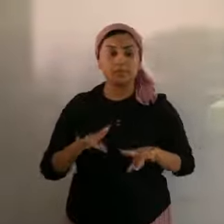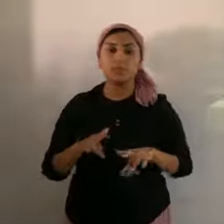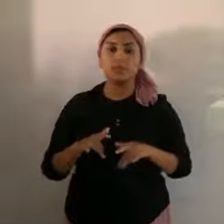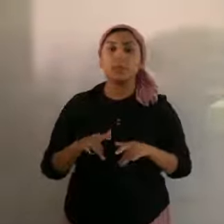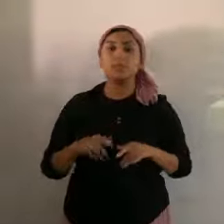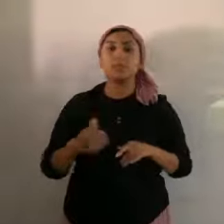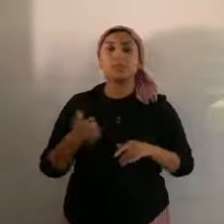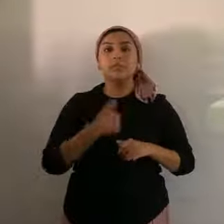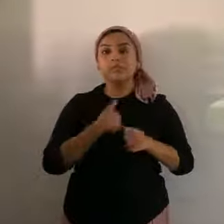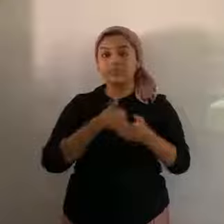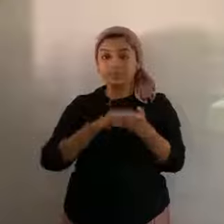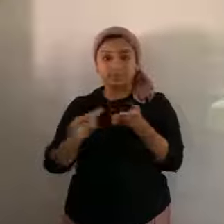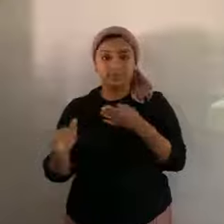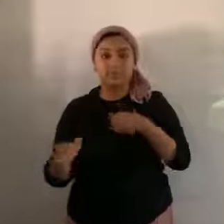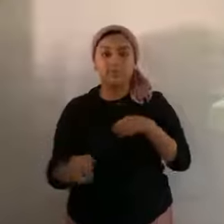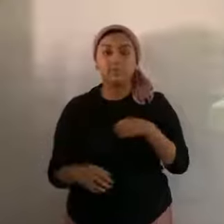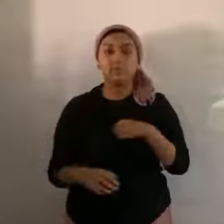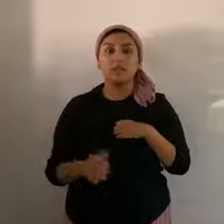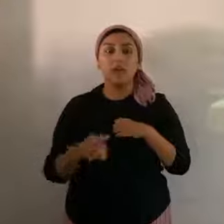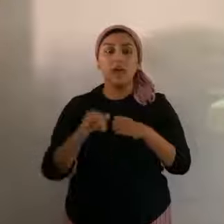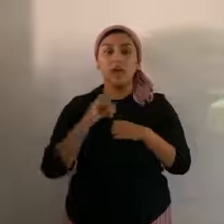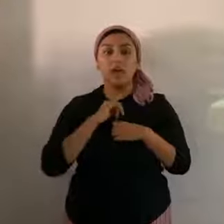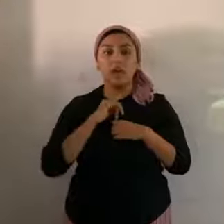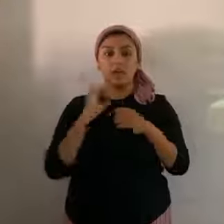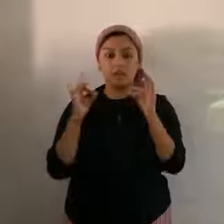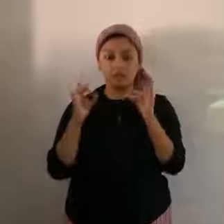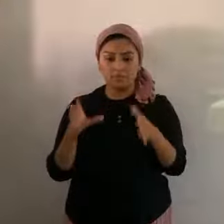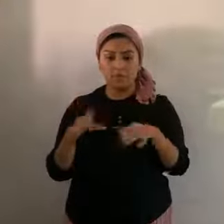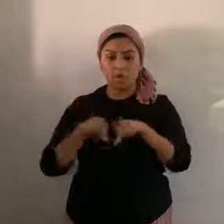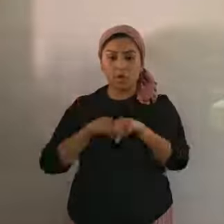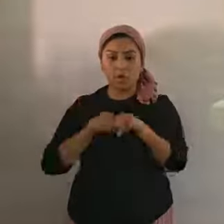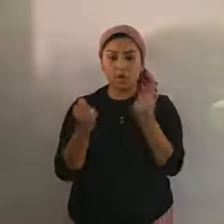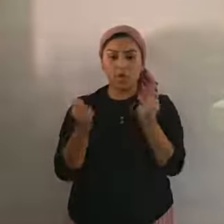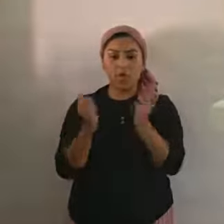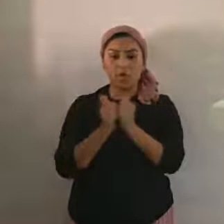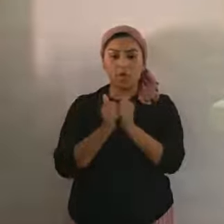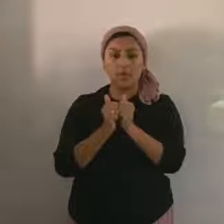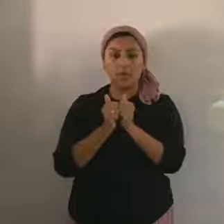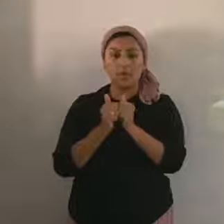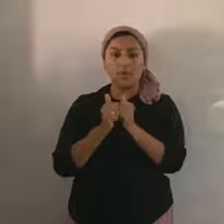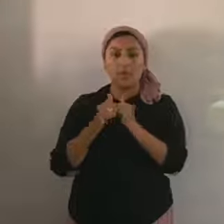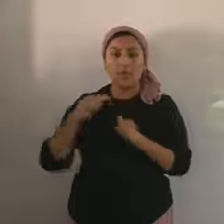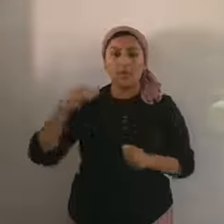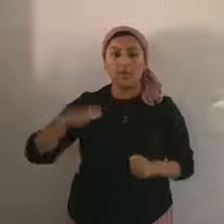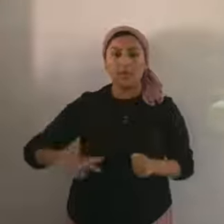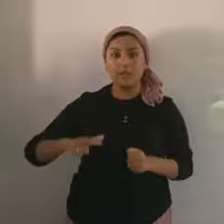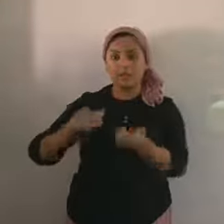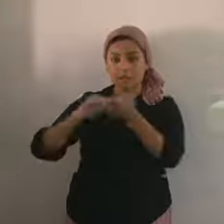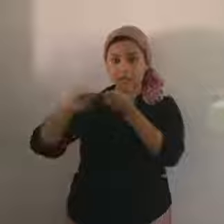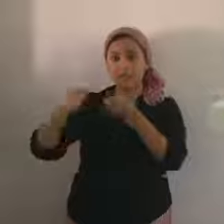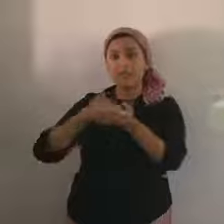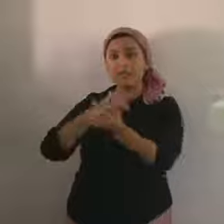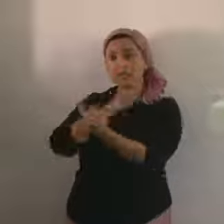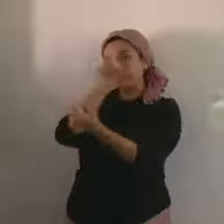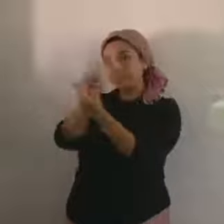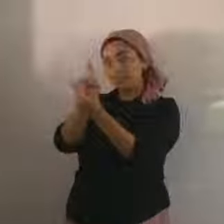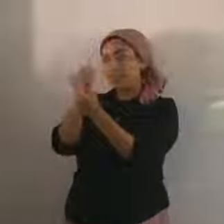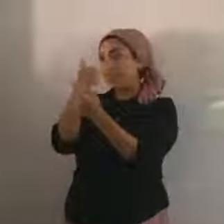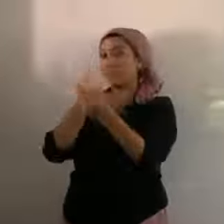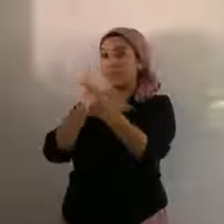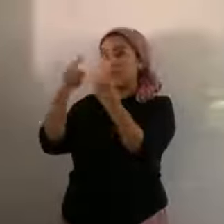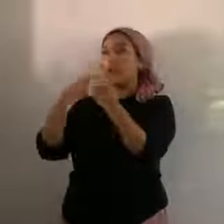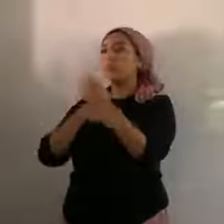a la autojustificación. Renuncio y rompo con la falta de perdón. Iré a pedir perdón a todos los que lastimé